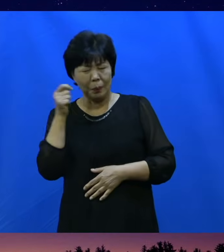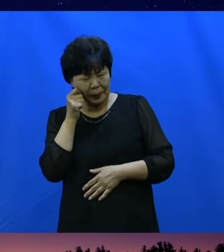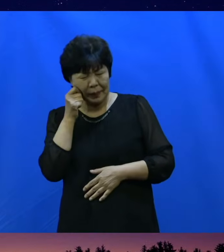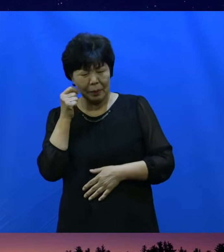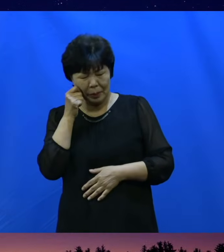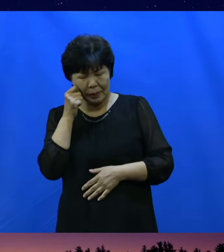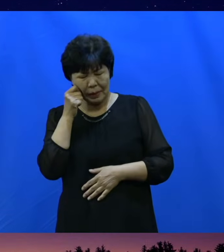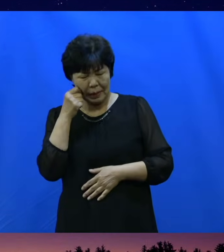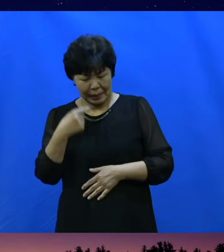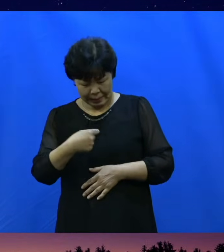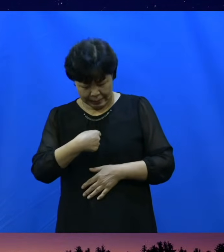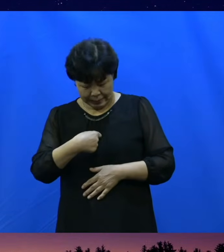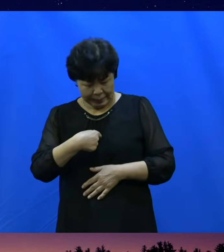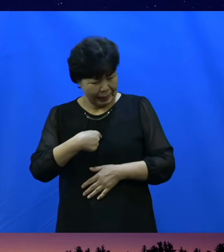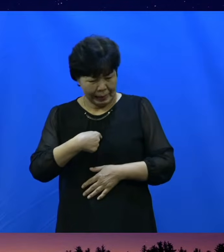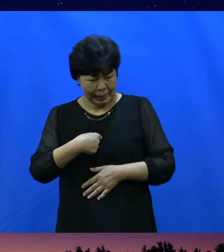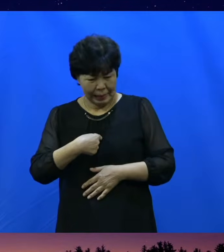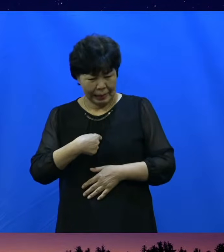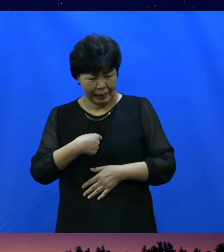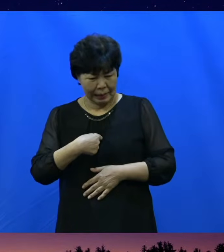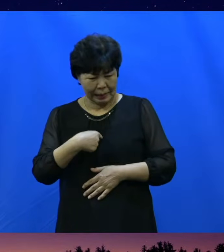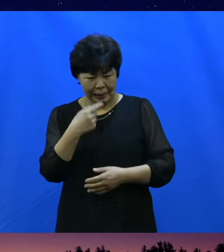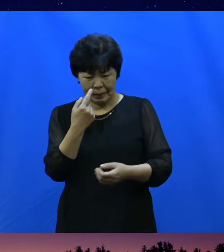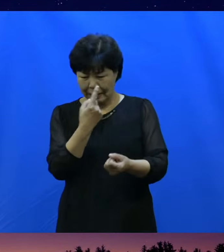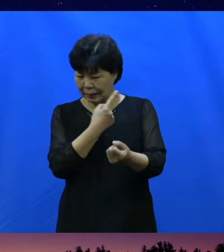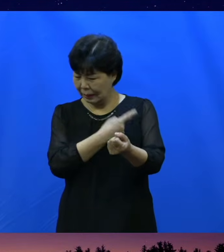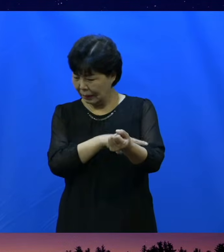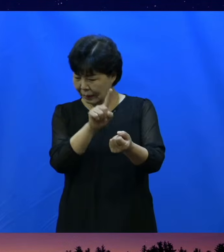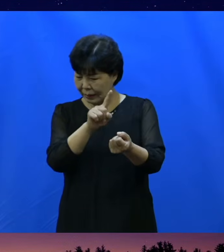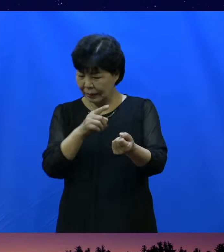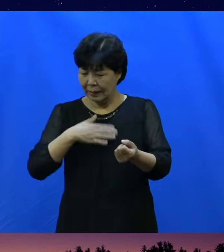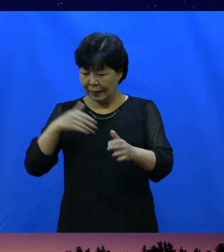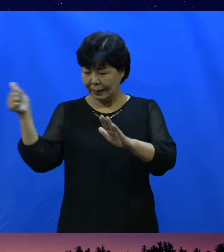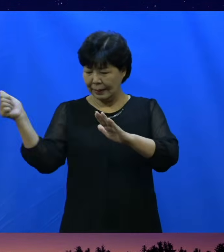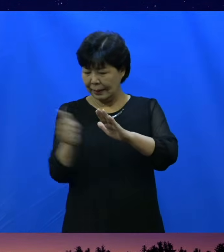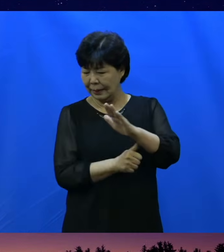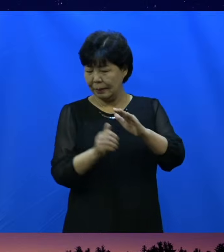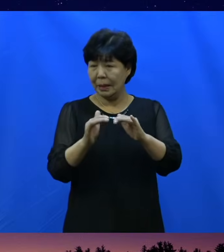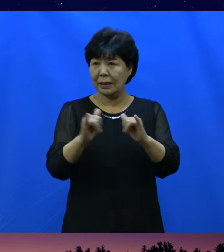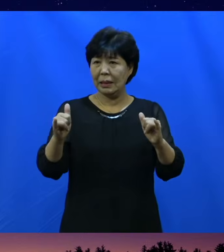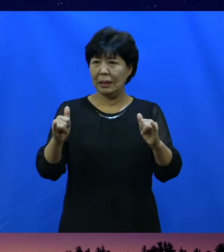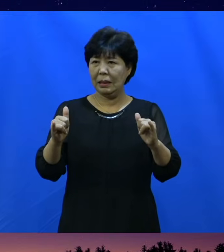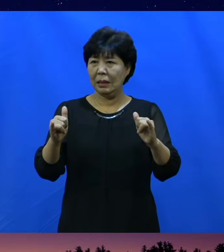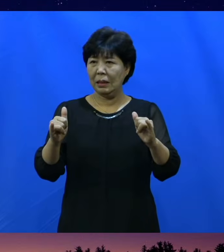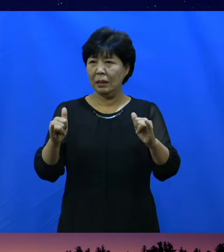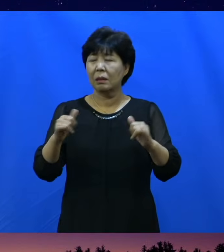인간이야. 나는 할 수 있는 게 아무것도 없어. 나는 실패자야. 나는 루저야.